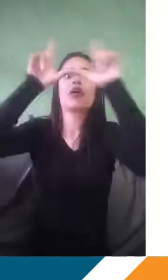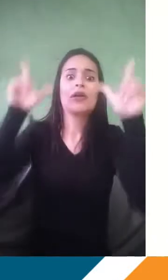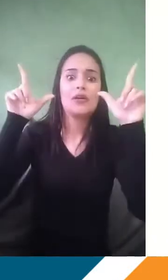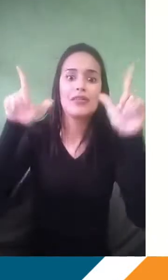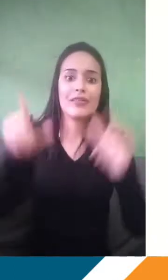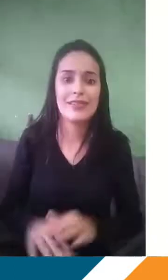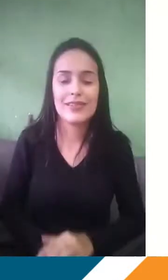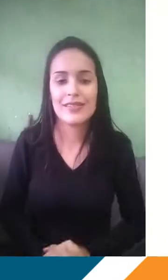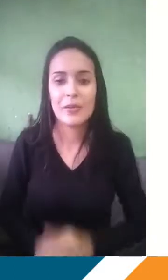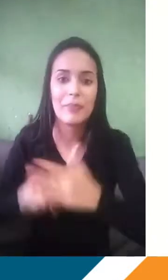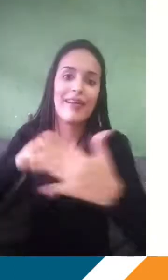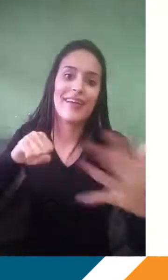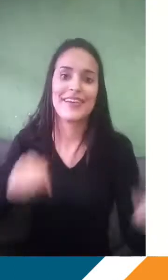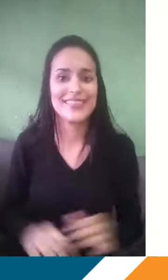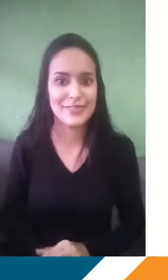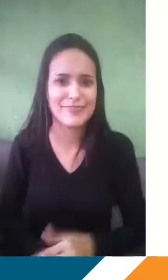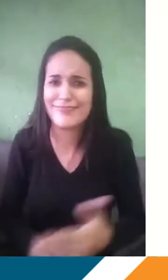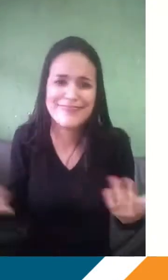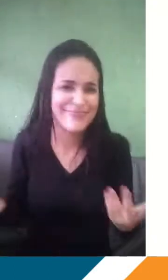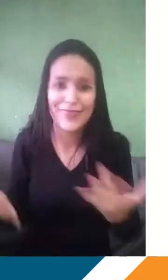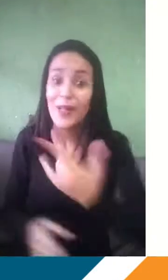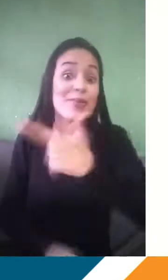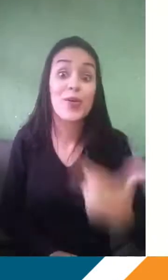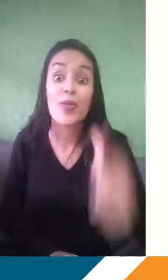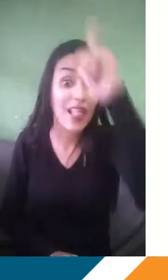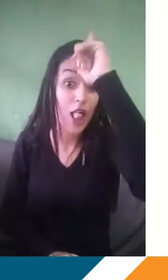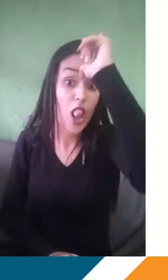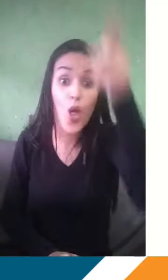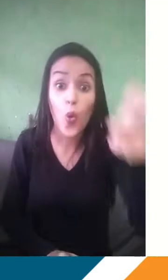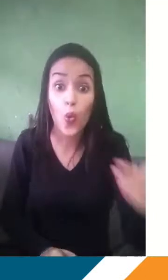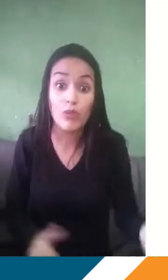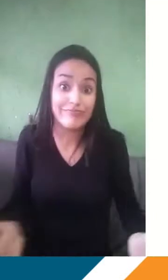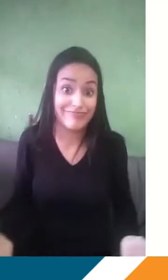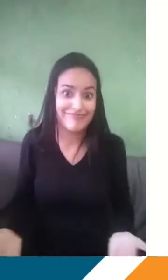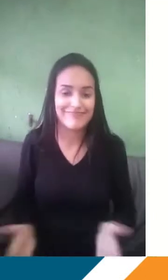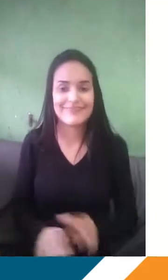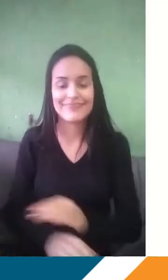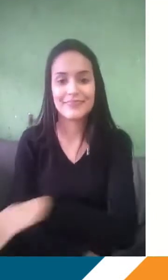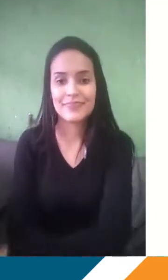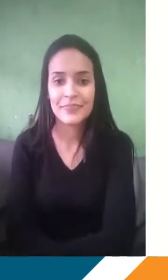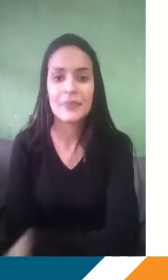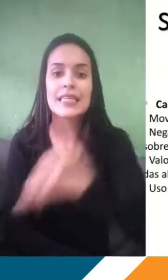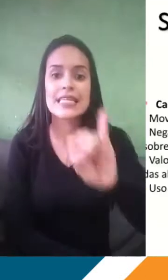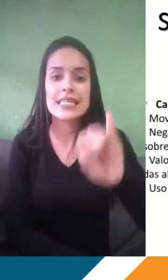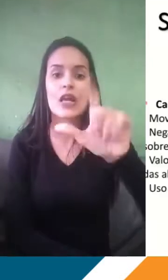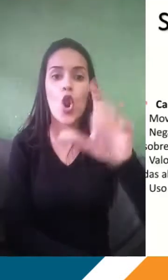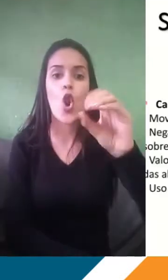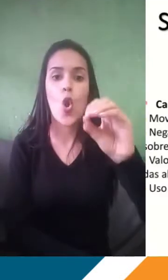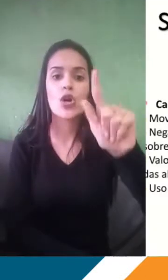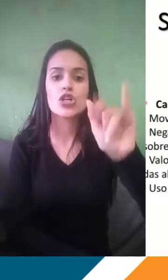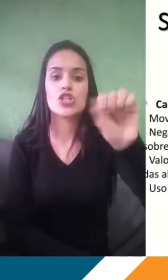Nesse segundo poema fica bastante evidente o ilogismo tão característico do dadaísmo.